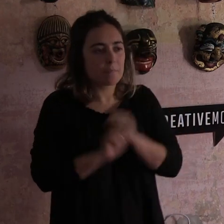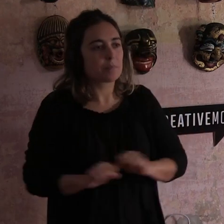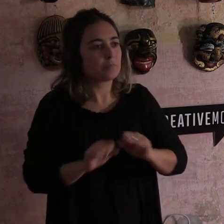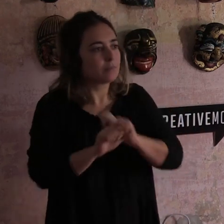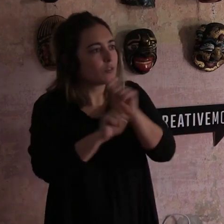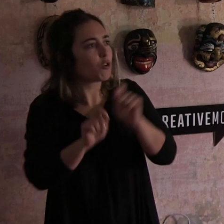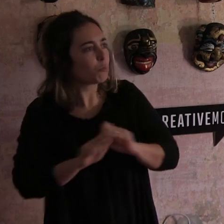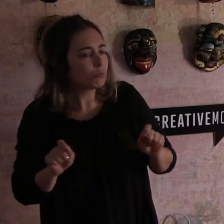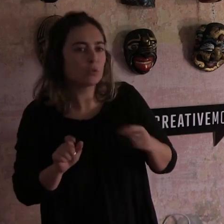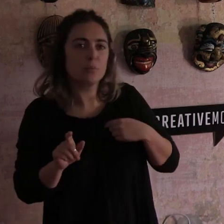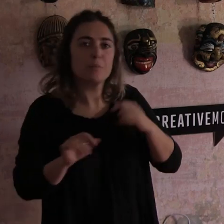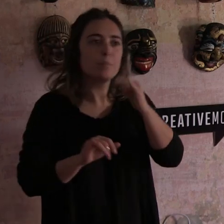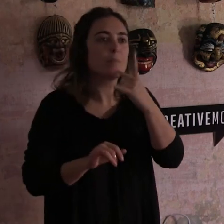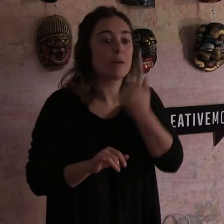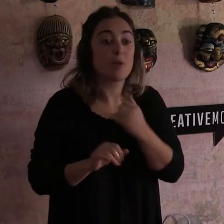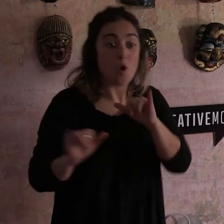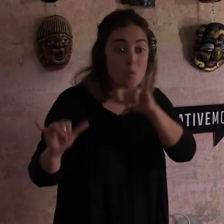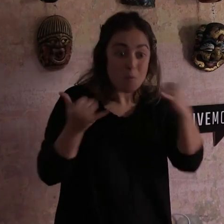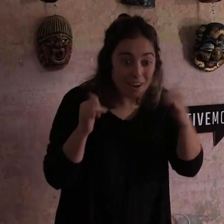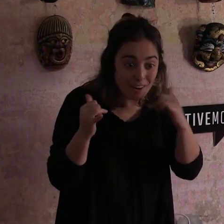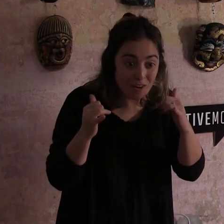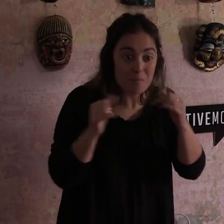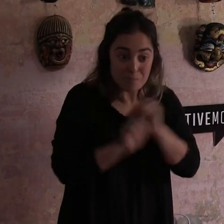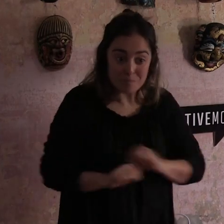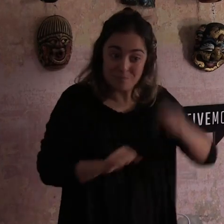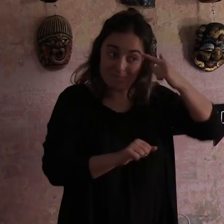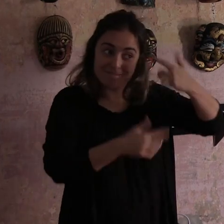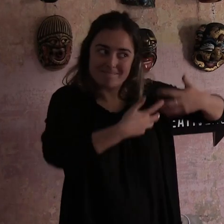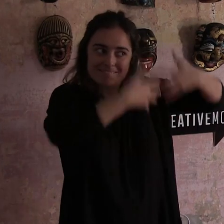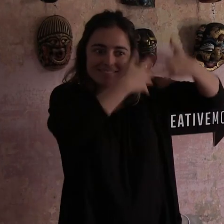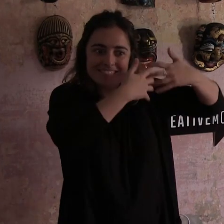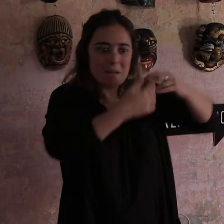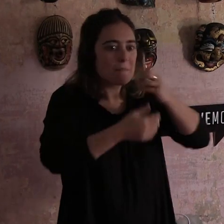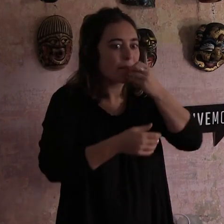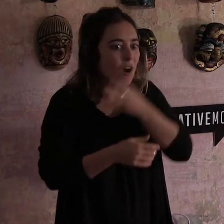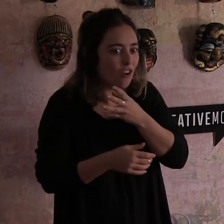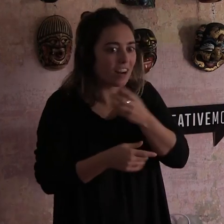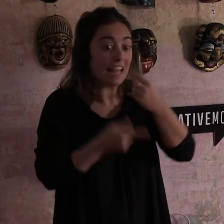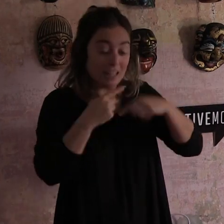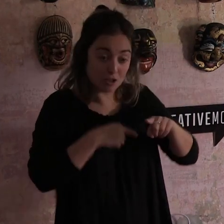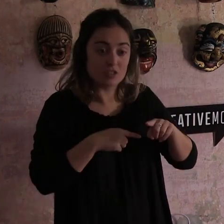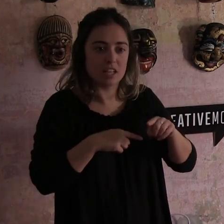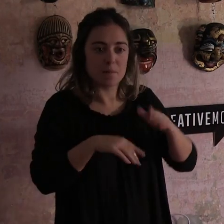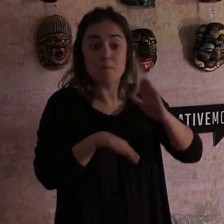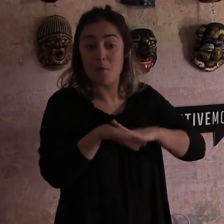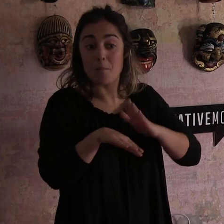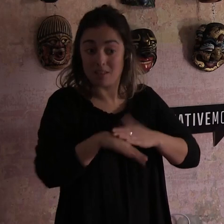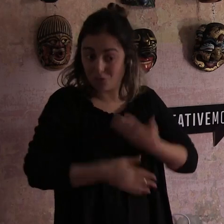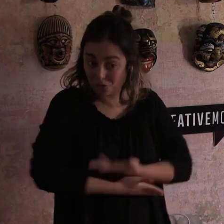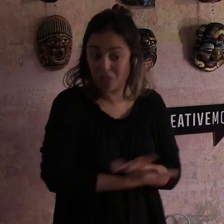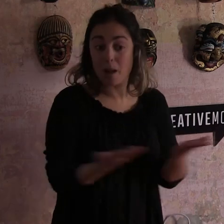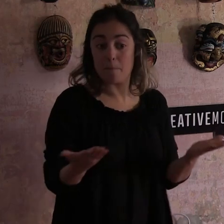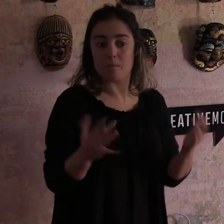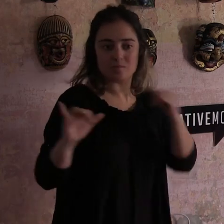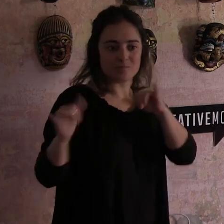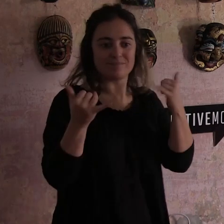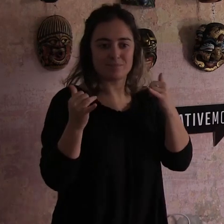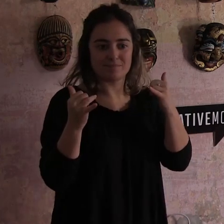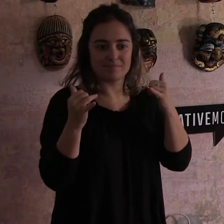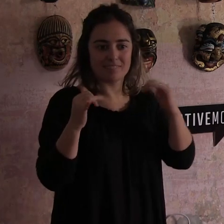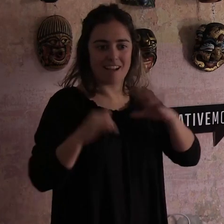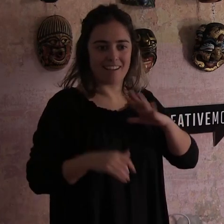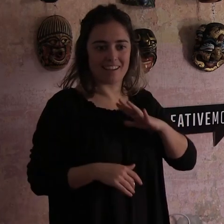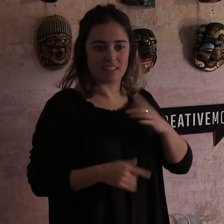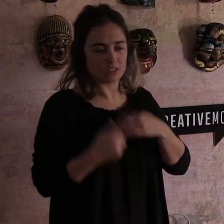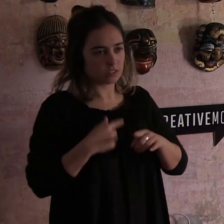que había llegado, que en el juego era que la sinapsis y que pusimos un juego en la propia escena. Entonces